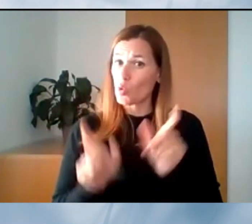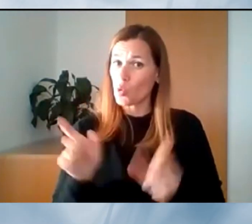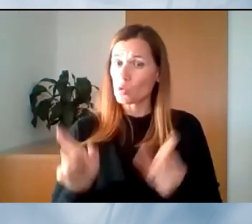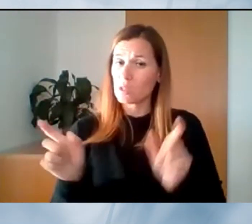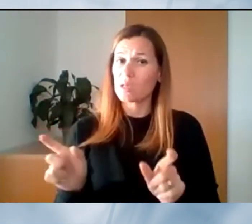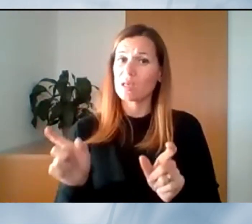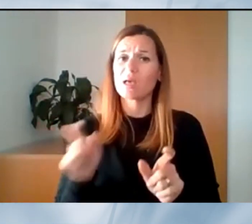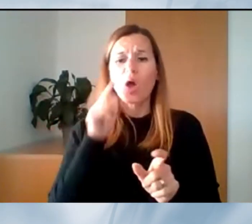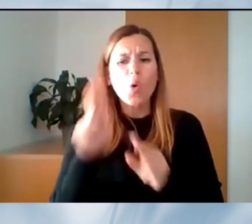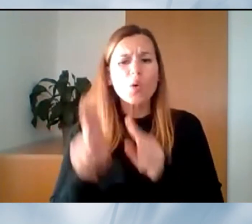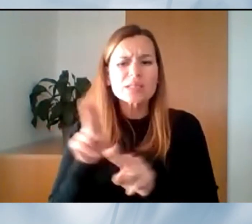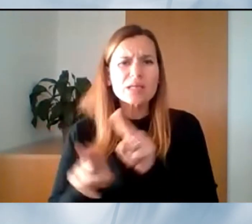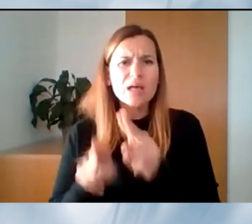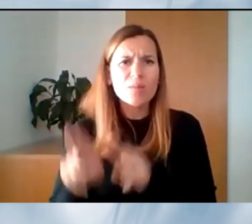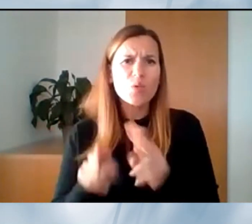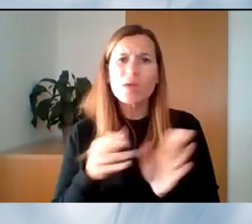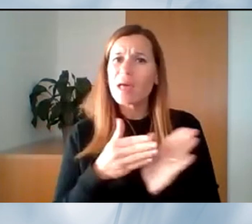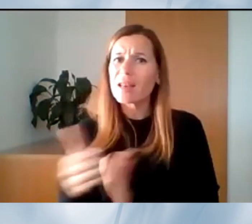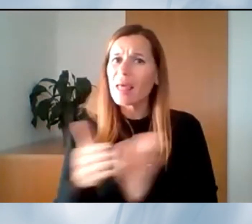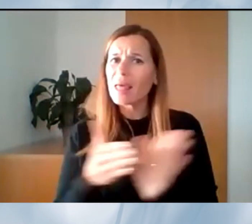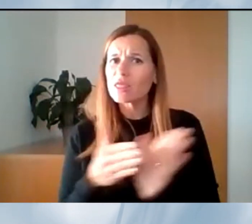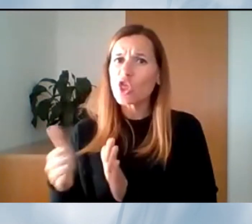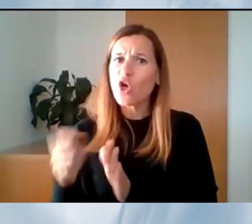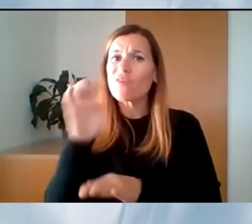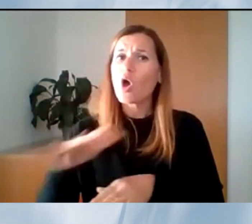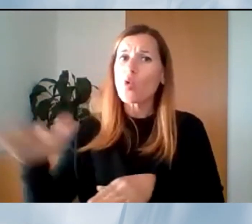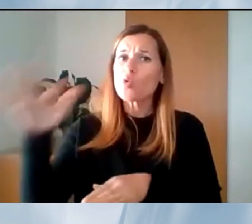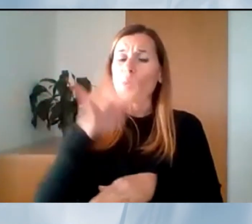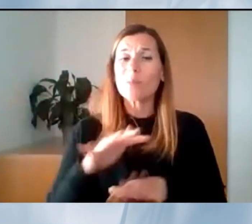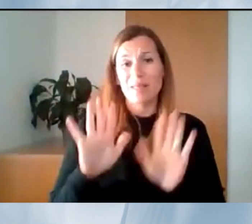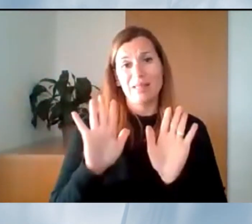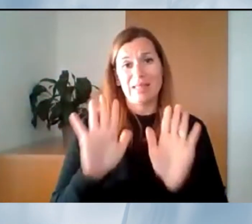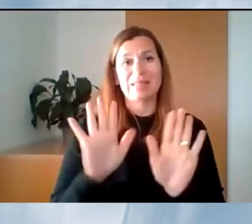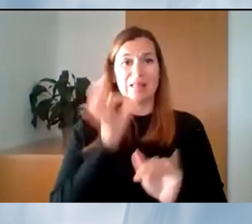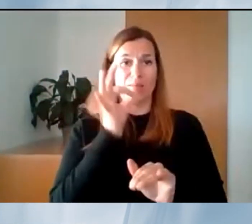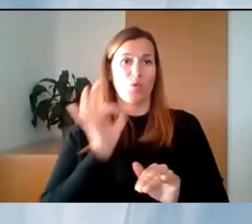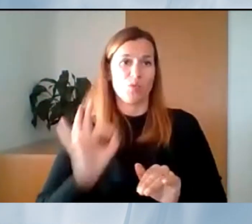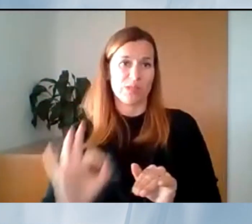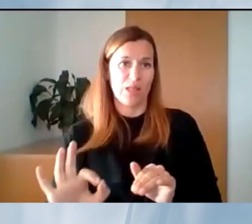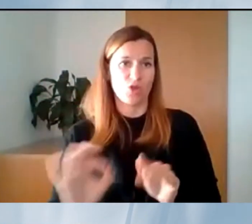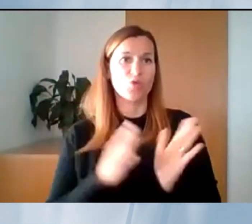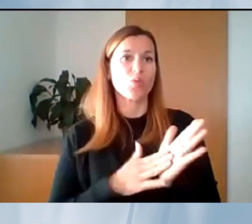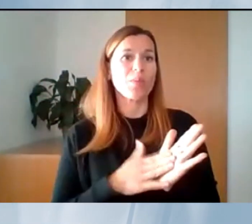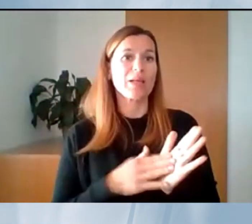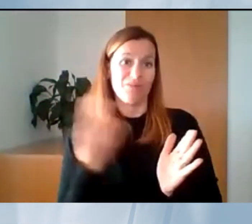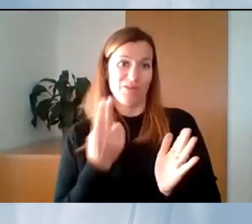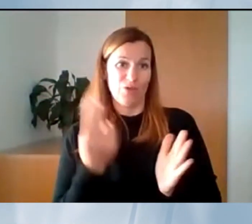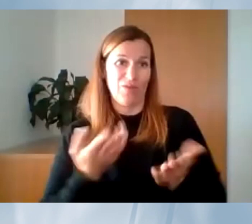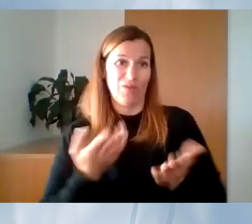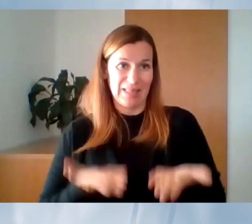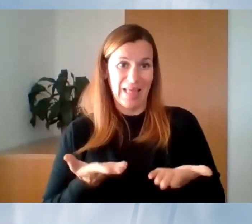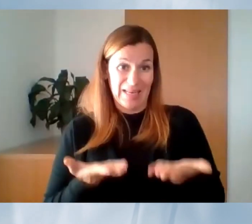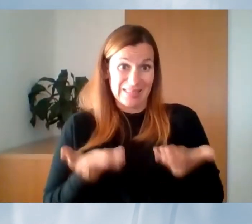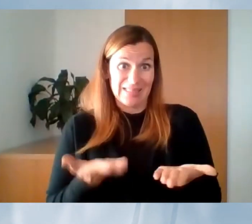Domačih sorodnikov pa oskrbuje redno v Evropi 10%, torej v